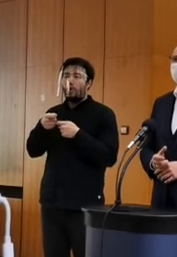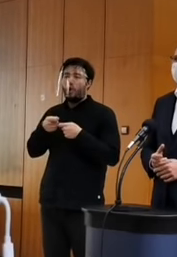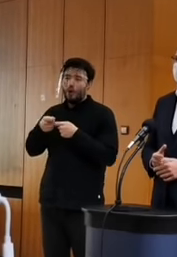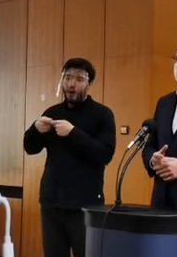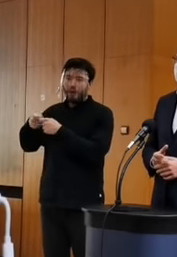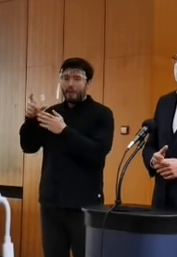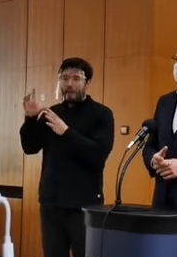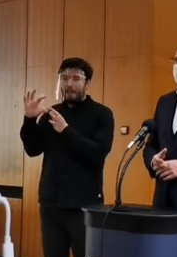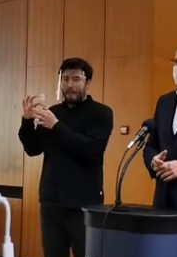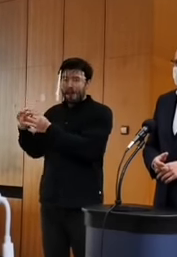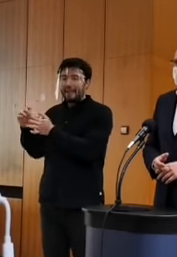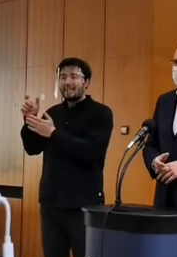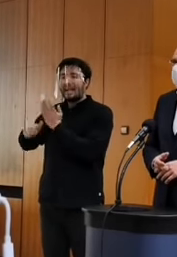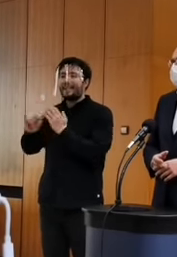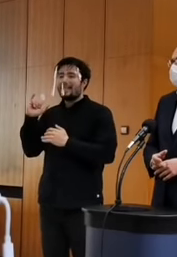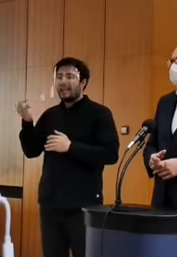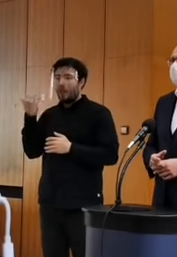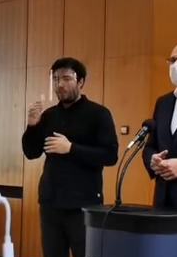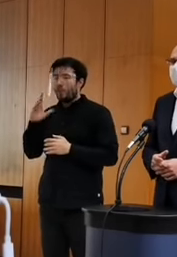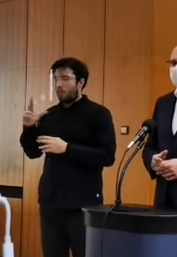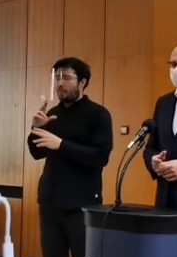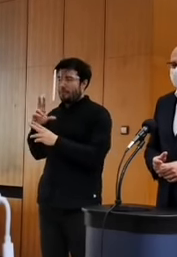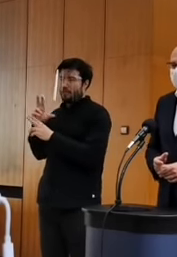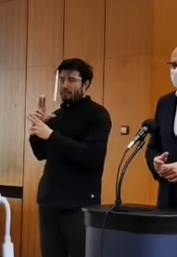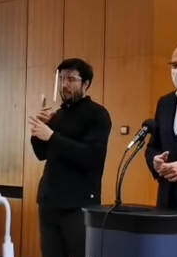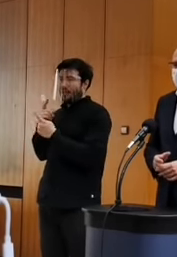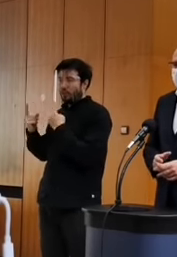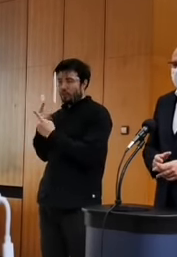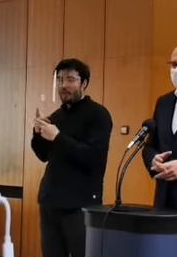ľudí. Chcem sa ale stretnúť aj s Borisom Kolárom,